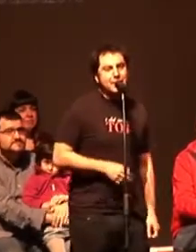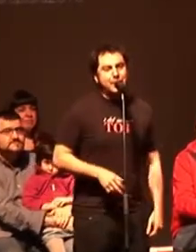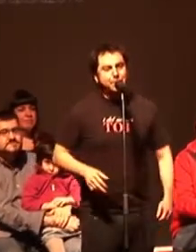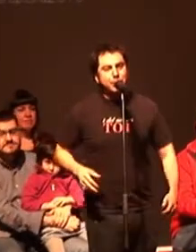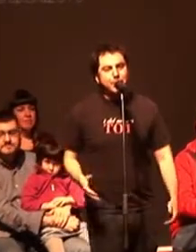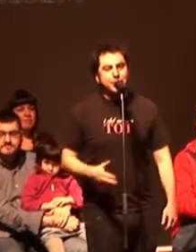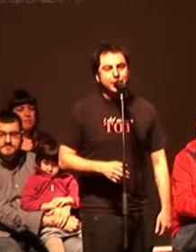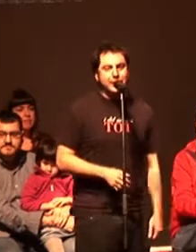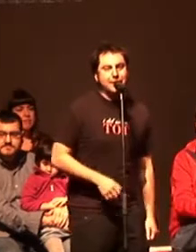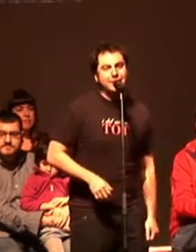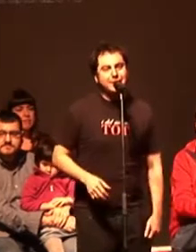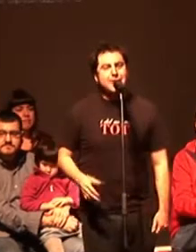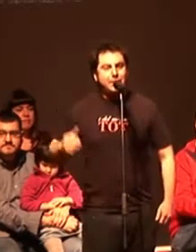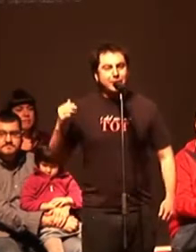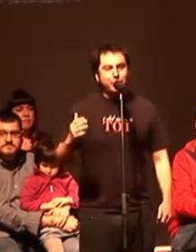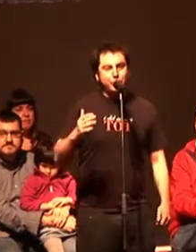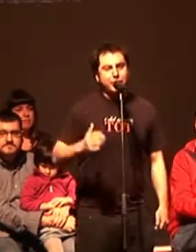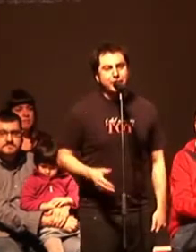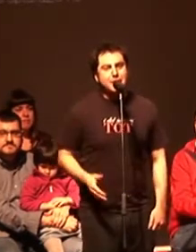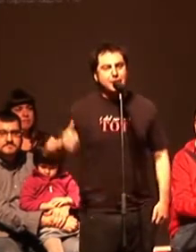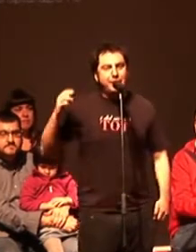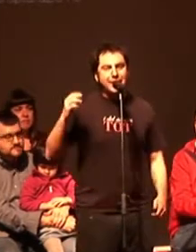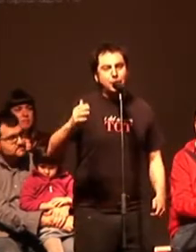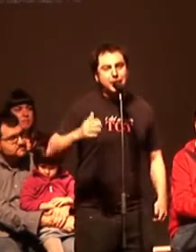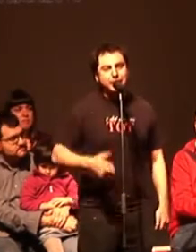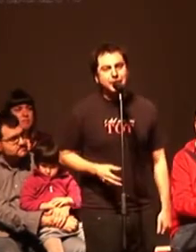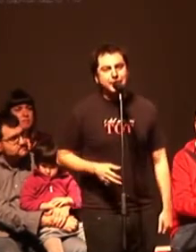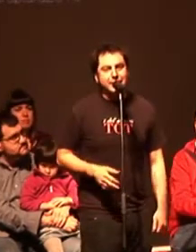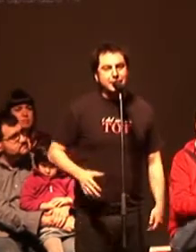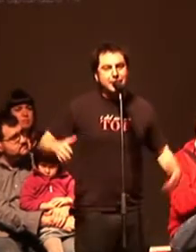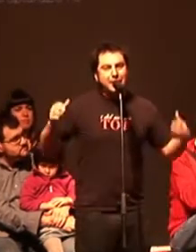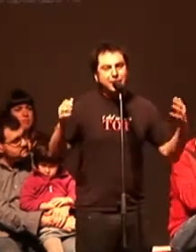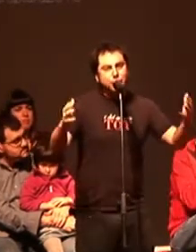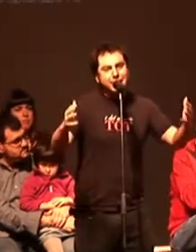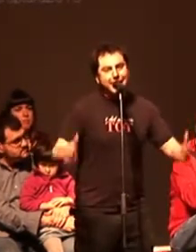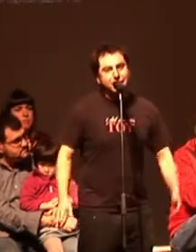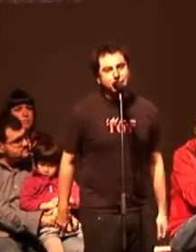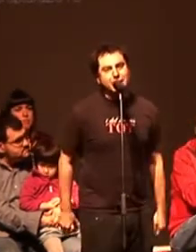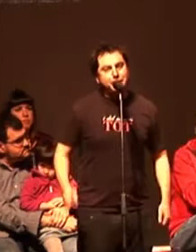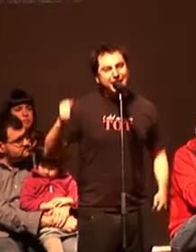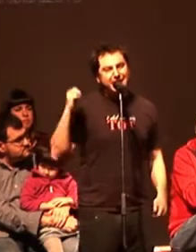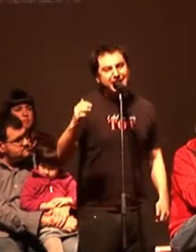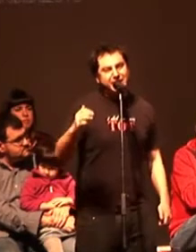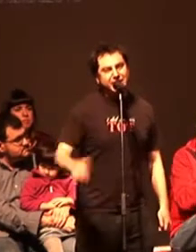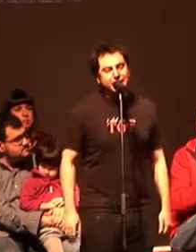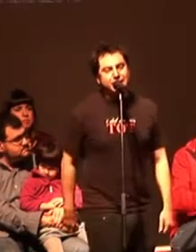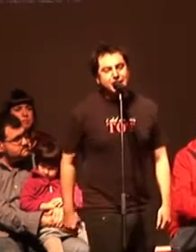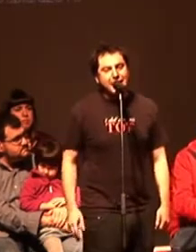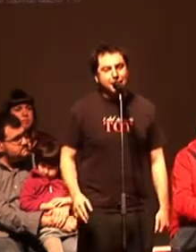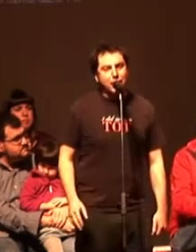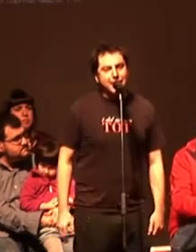Desobeir, per poder viure, per no fugir, per fer caure els mites, per ajuntar-nos, per dir que